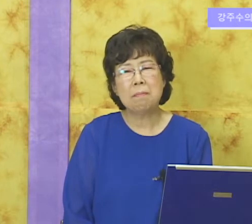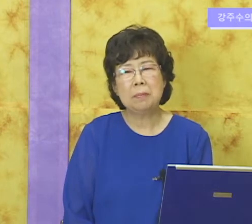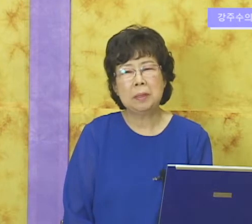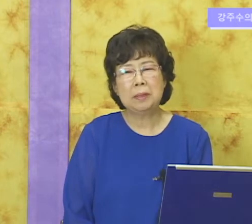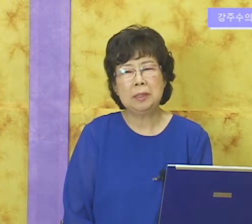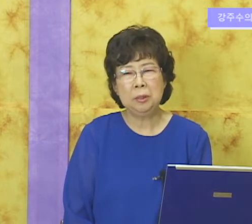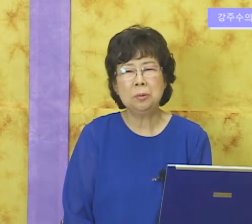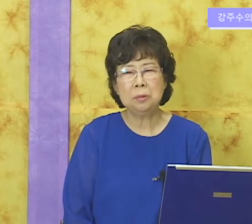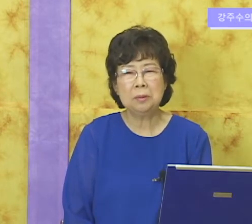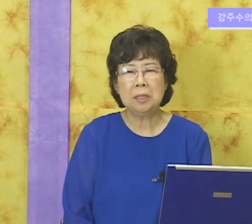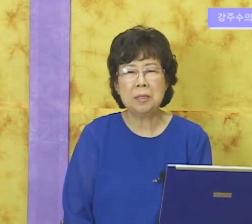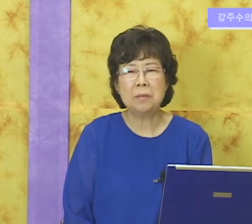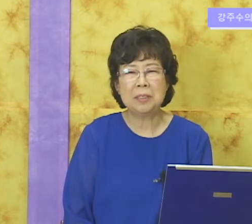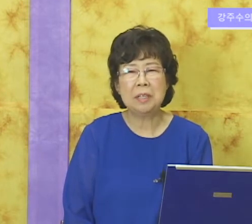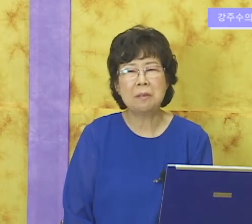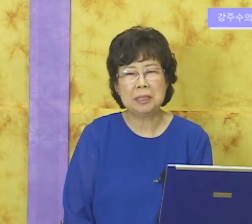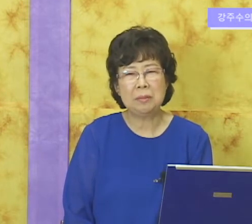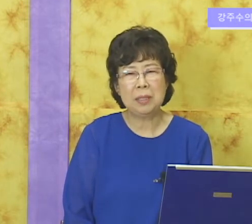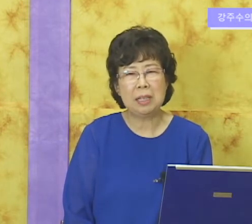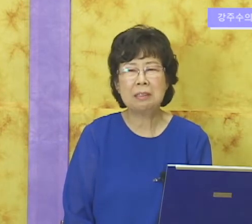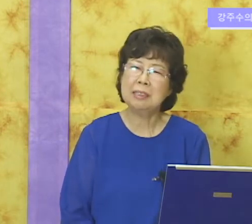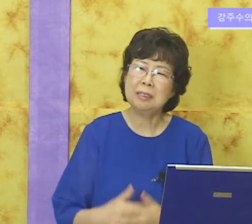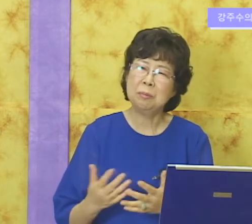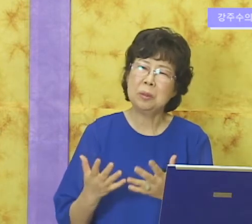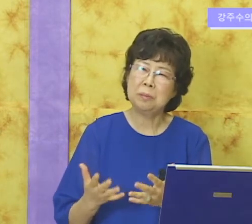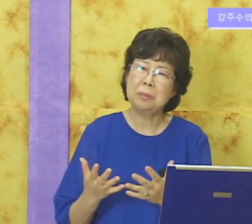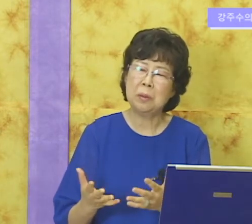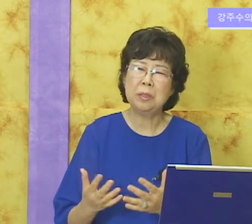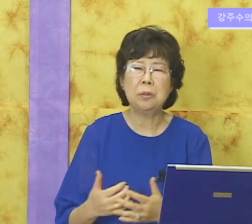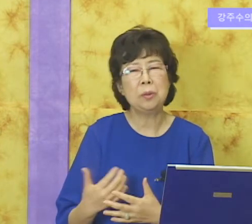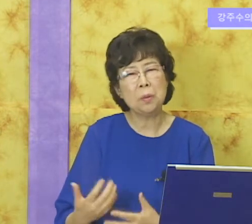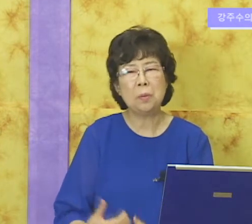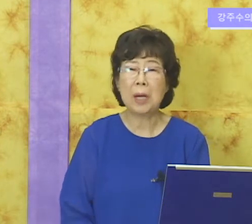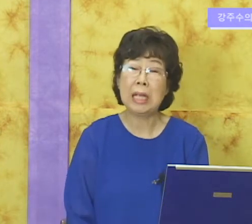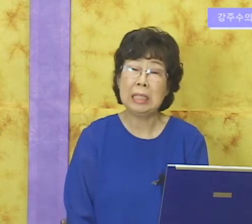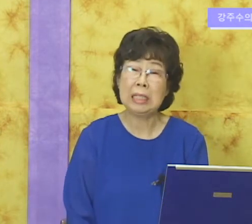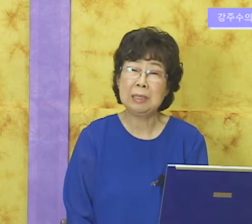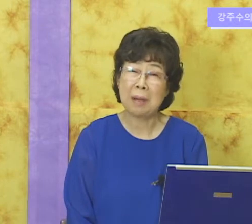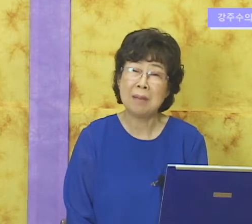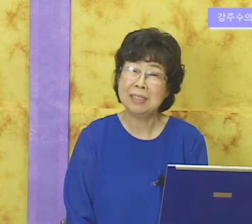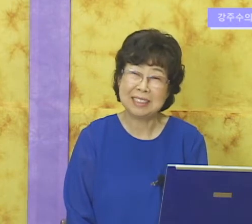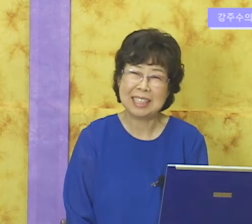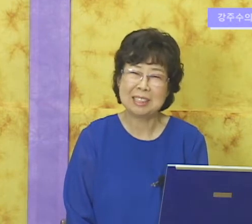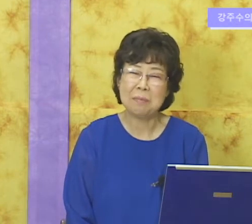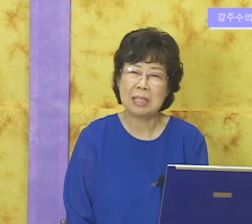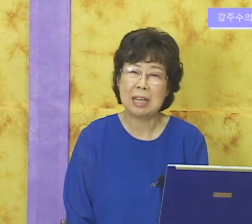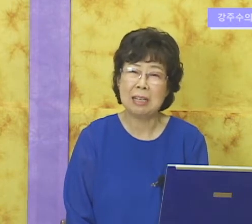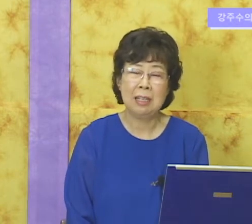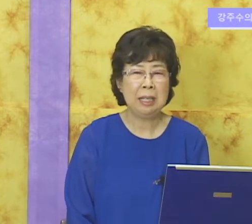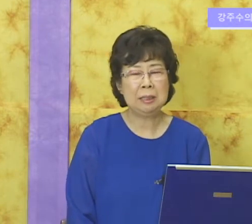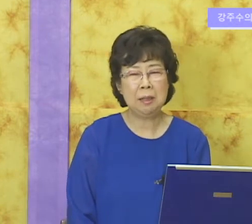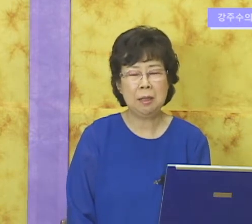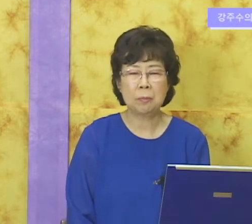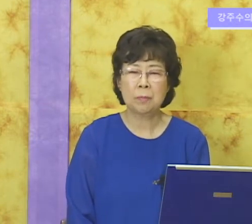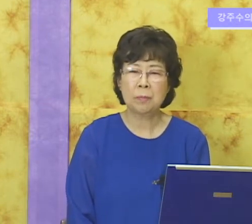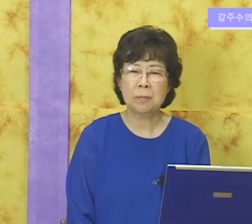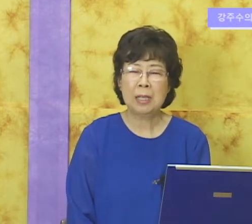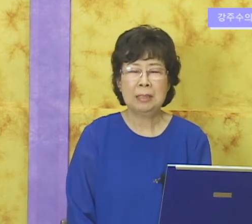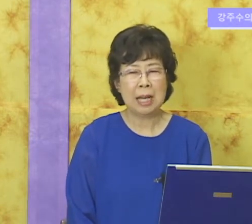참 이중 어려움을 겪고 있습니다. 그런 모습을 보는 우리 또 농아인 마음은 어떻겠습니까? 해서